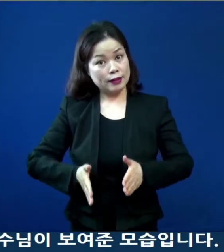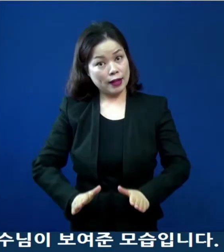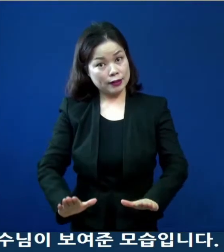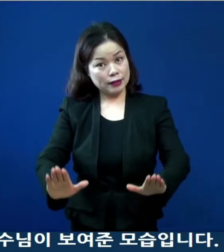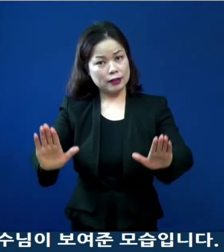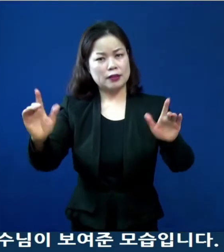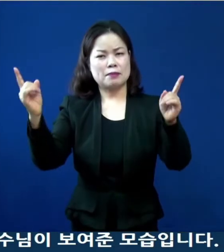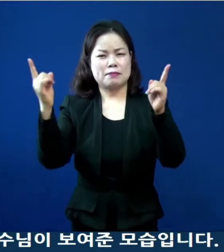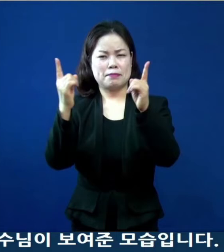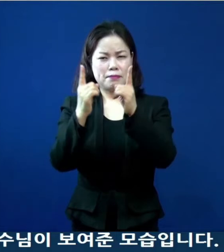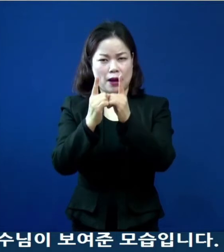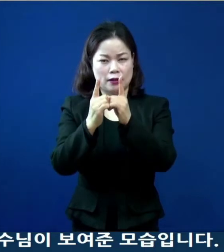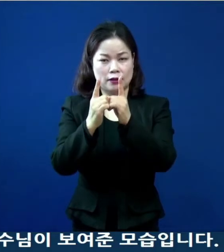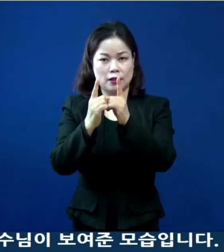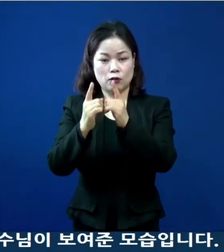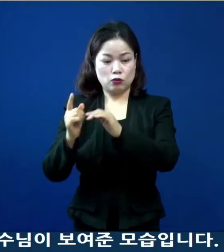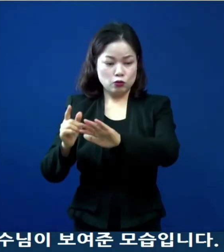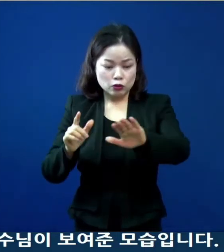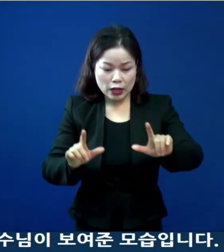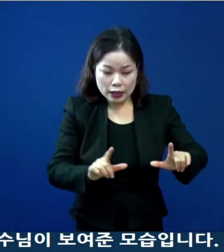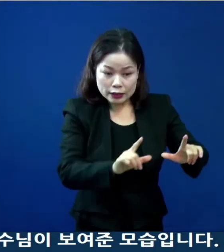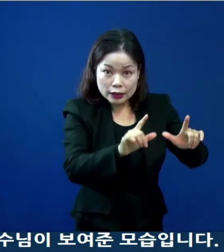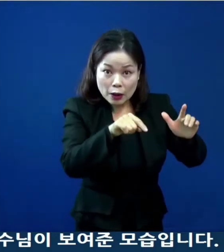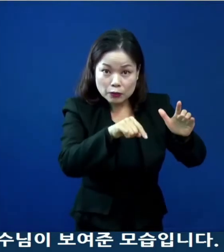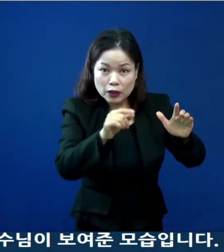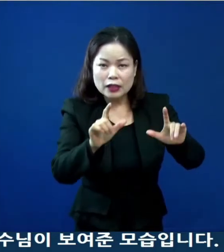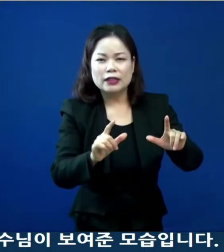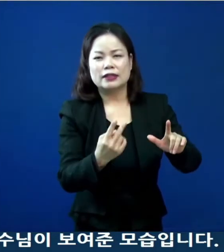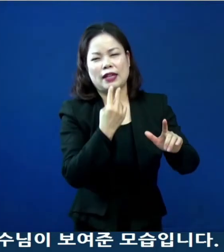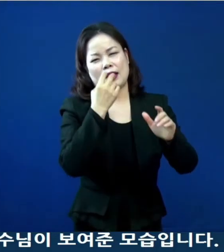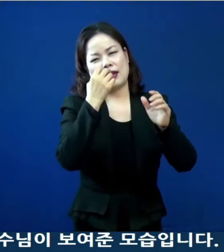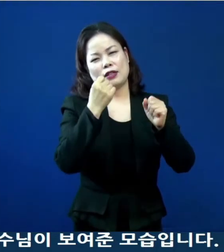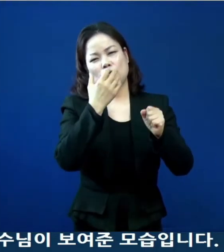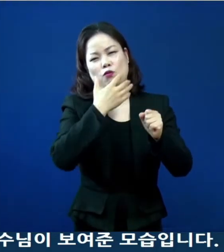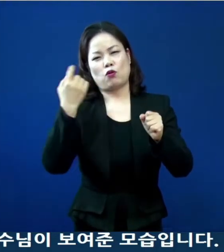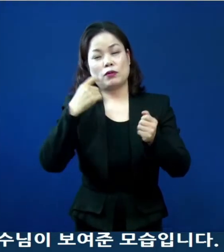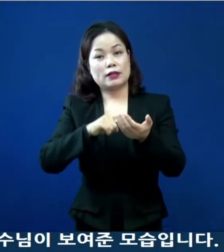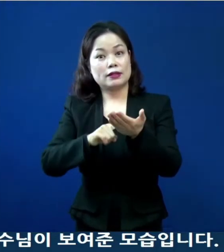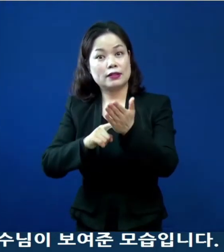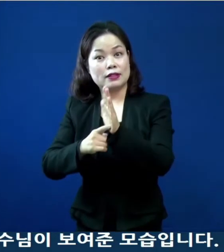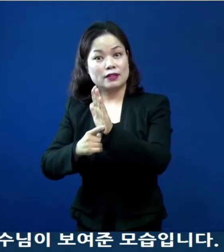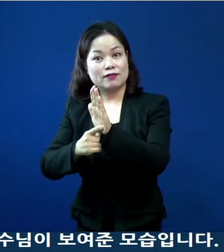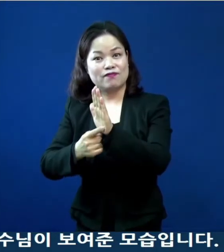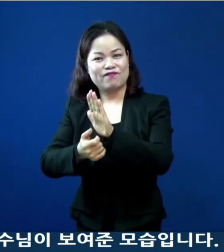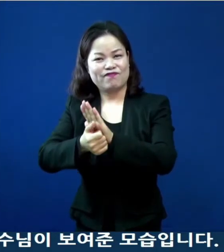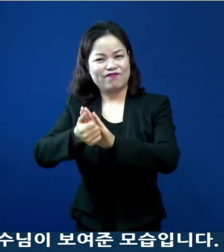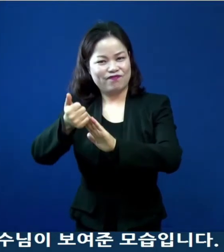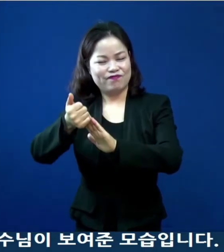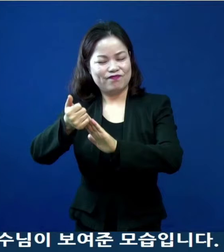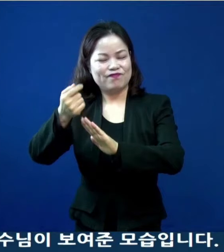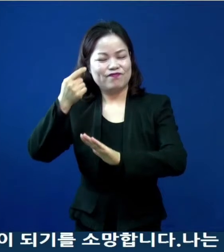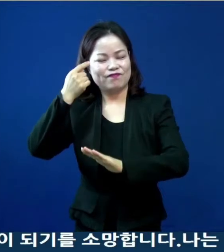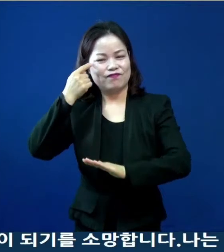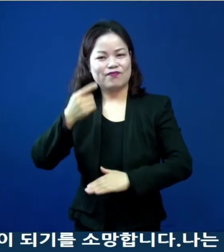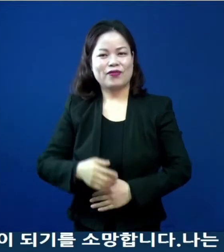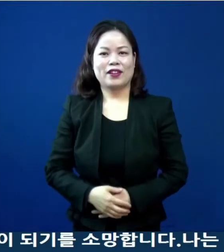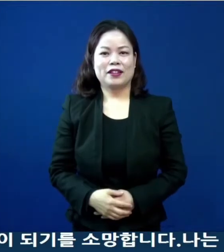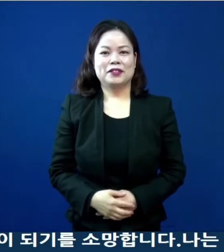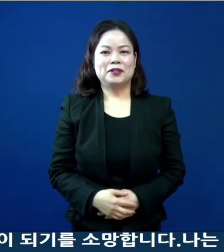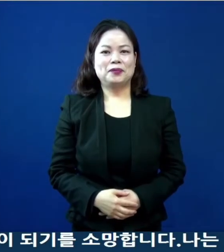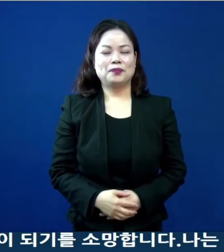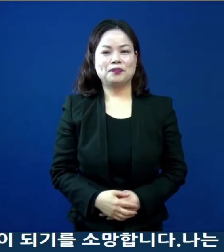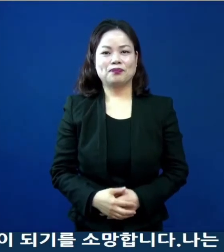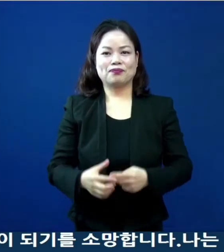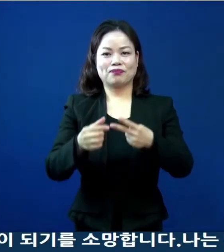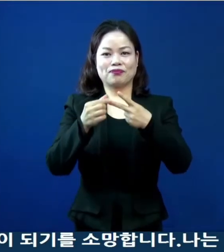계절을 맞이하면서 우리 삶 속에 살아있는 복음으로 나타날 수 있기를 소망해 봅니다.